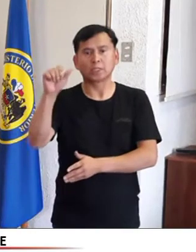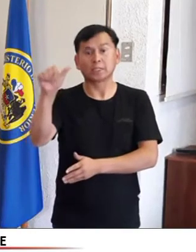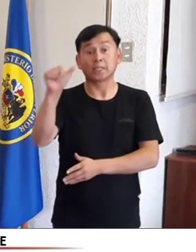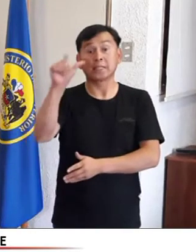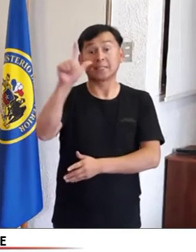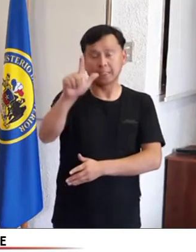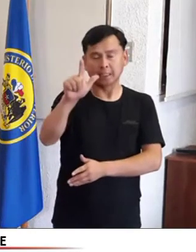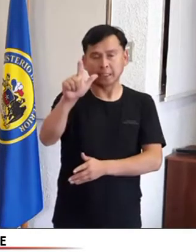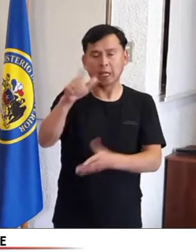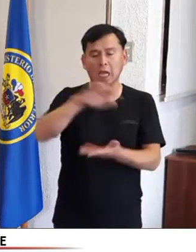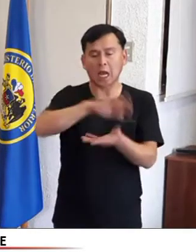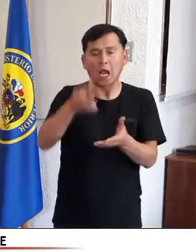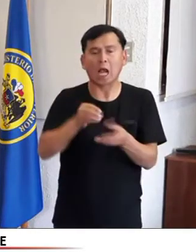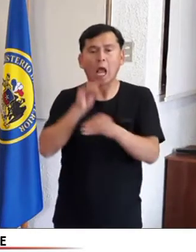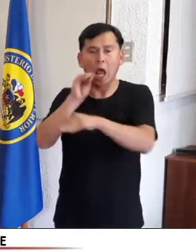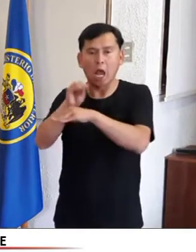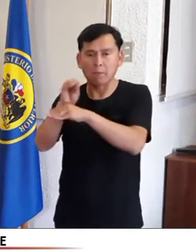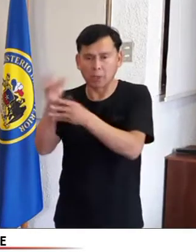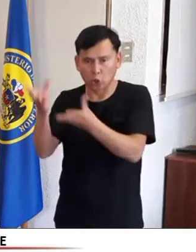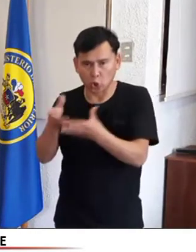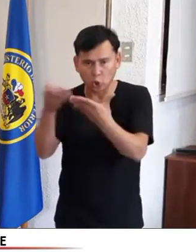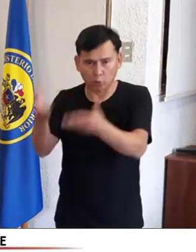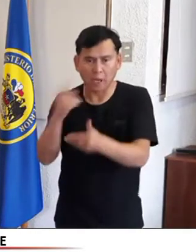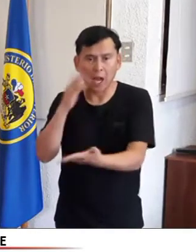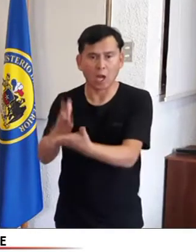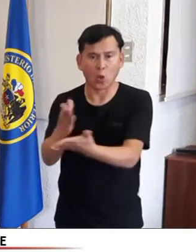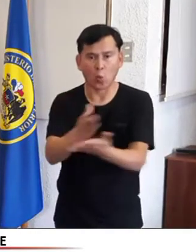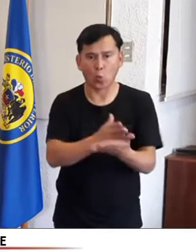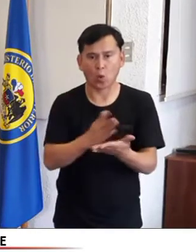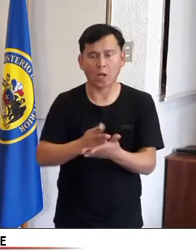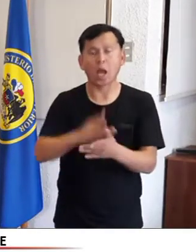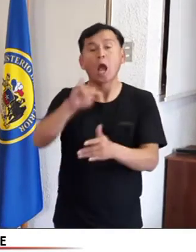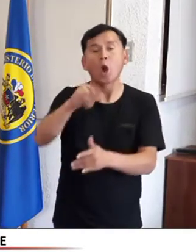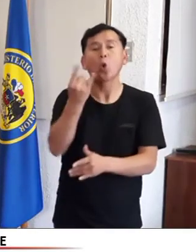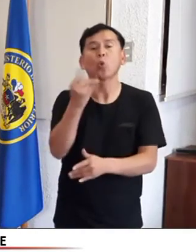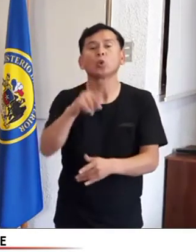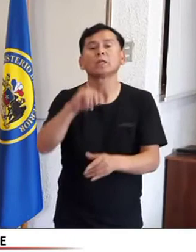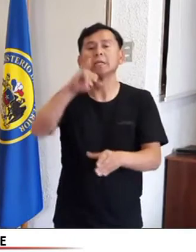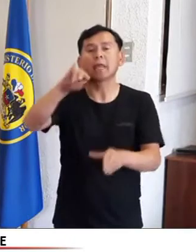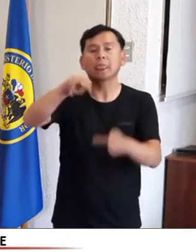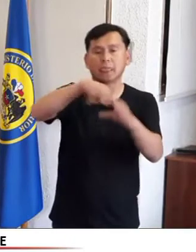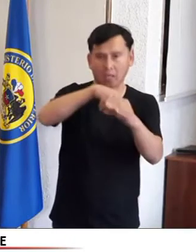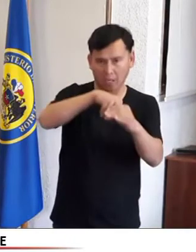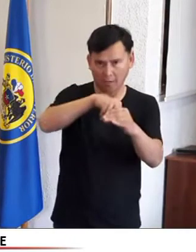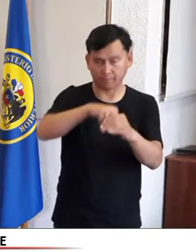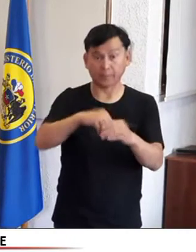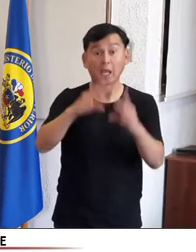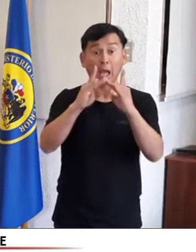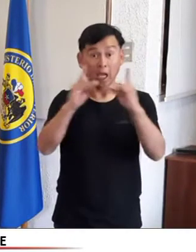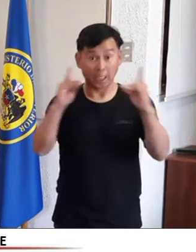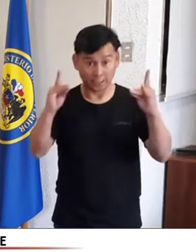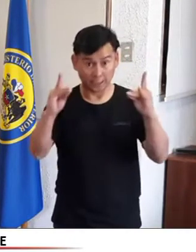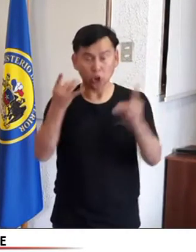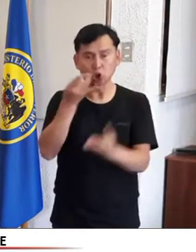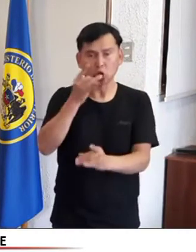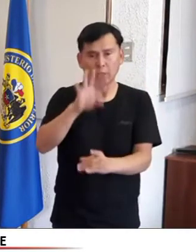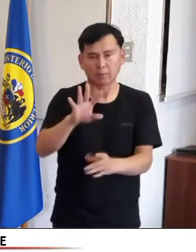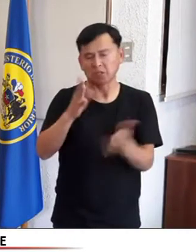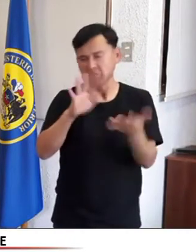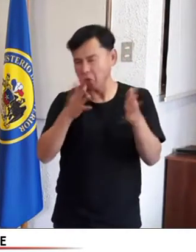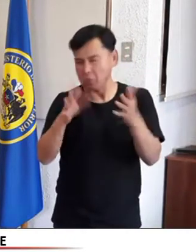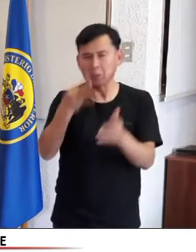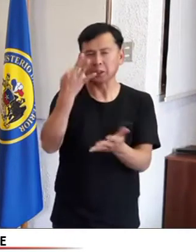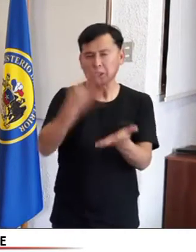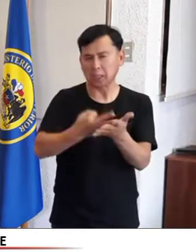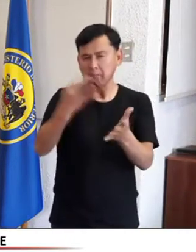6.667 canastas por parte de JUNAEB a los colegios, a JUNGI y a Integra. En Puerto Aysén solo esa cifra bordea las